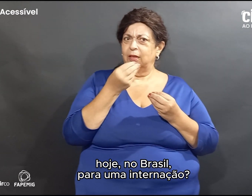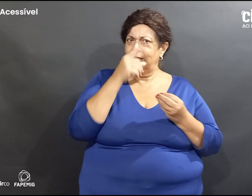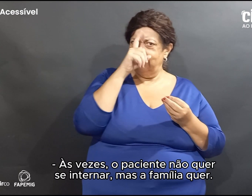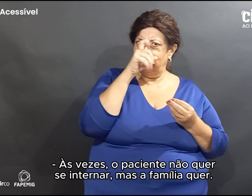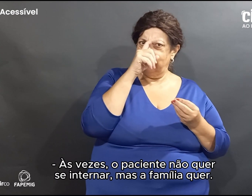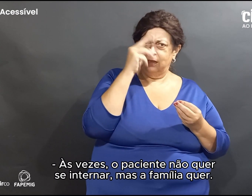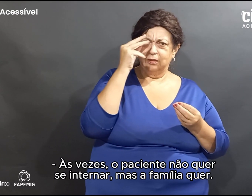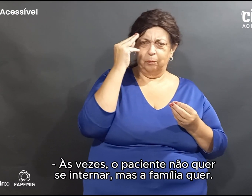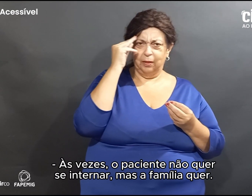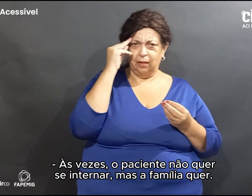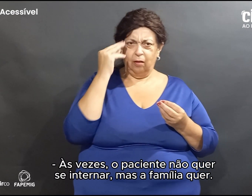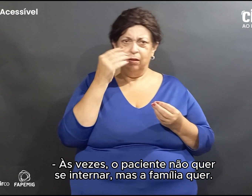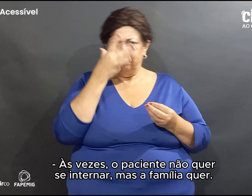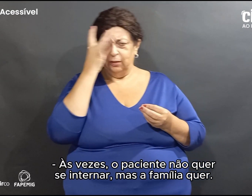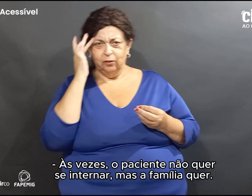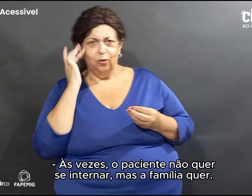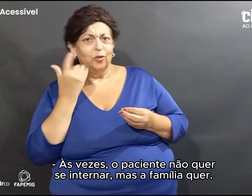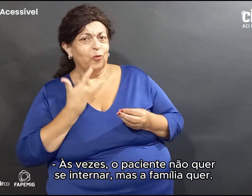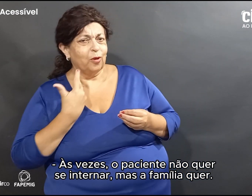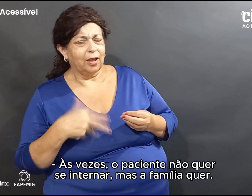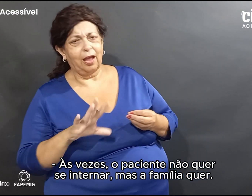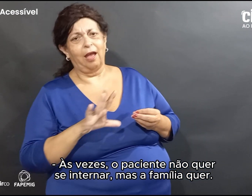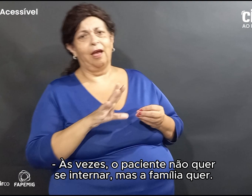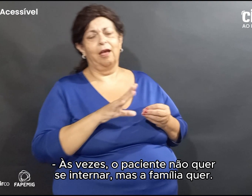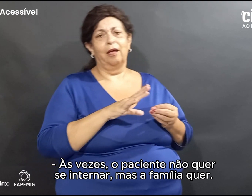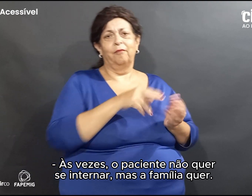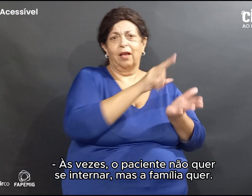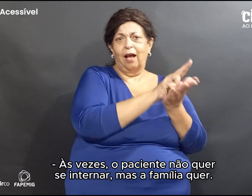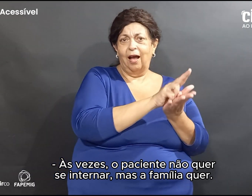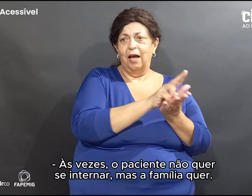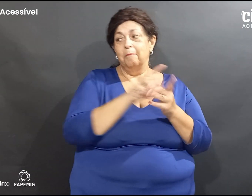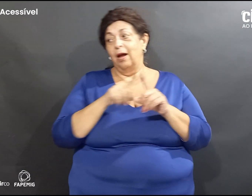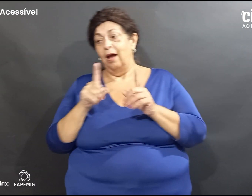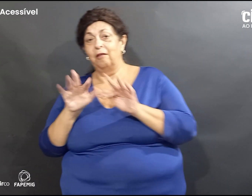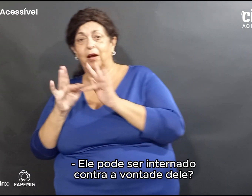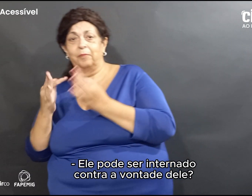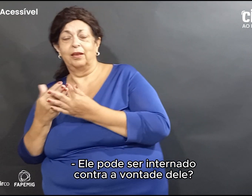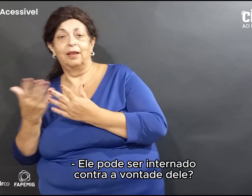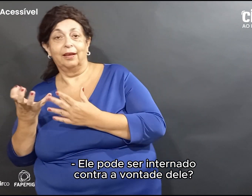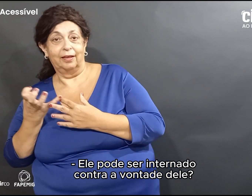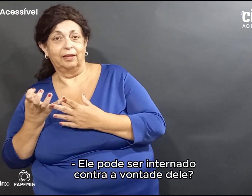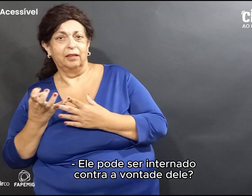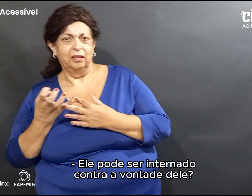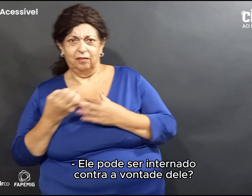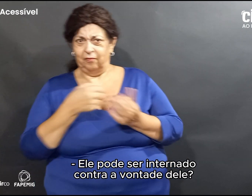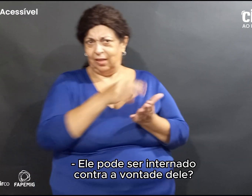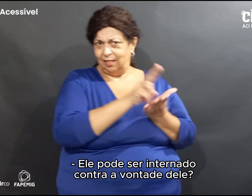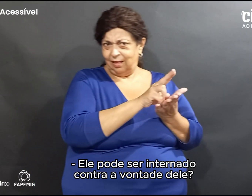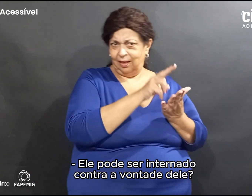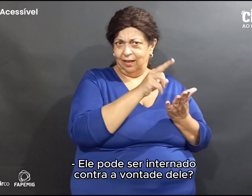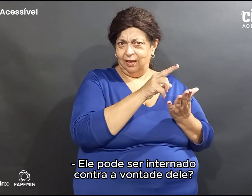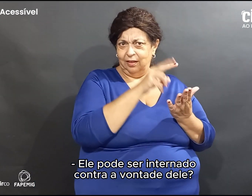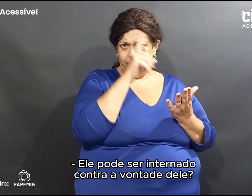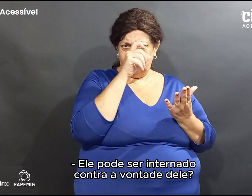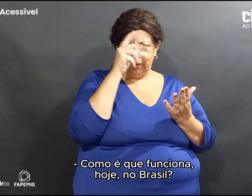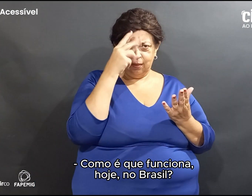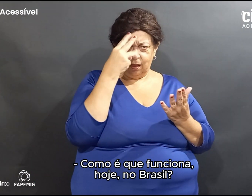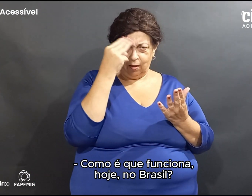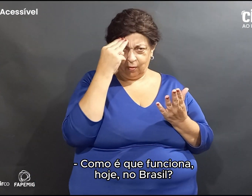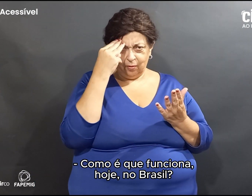Às vezes o paciente não quer se internar, mas a família quer. Uhum. Aí ele pode ser internado contra a vontade dele? Como é que